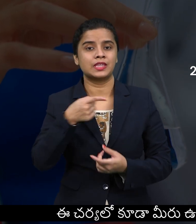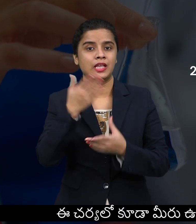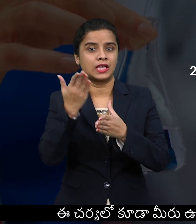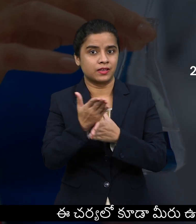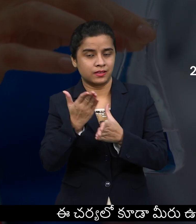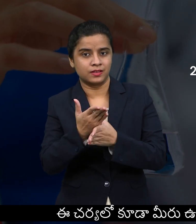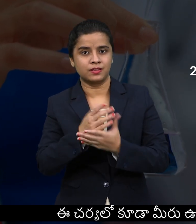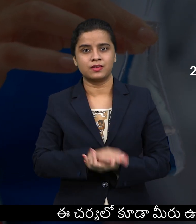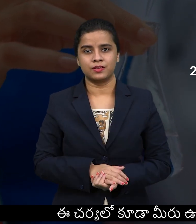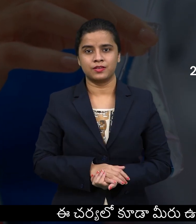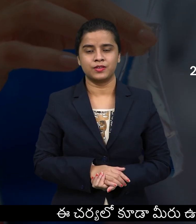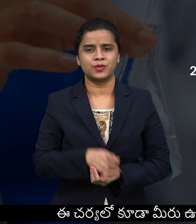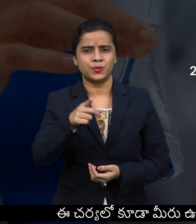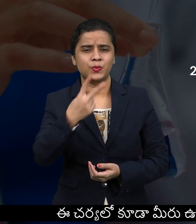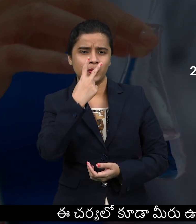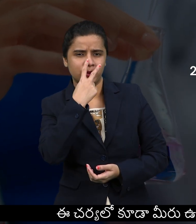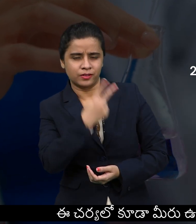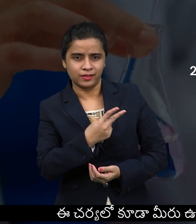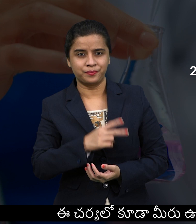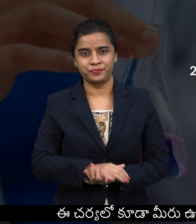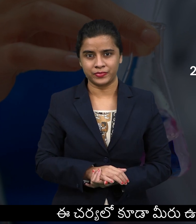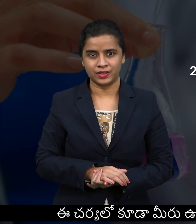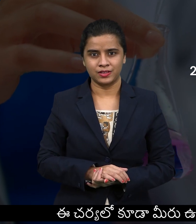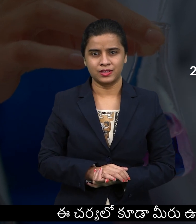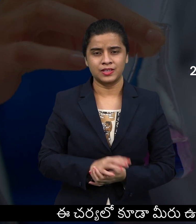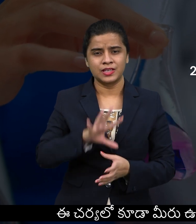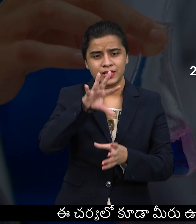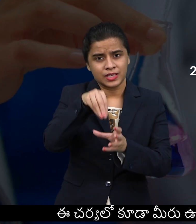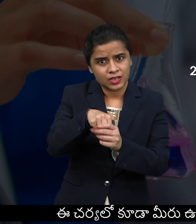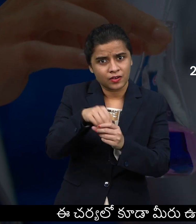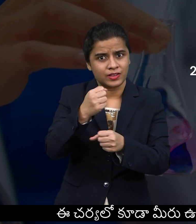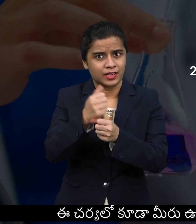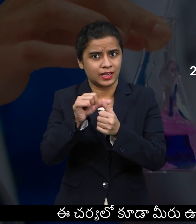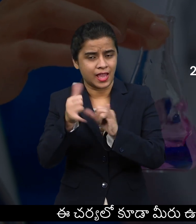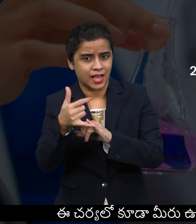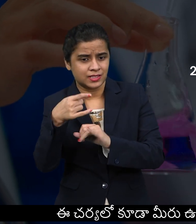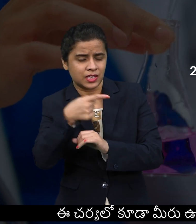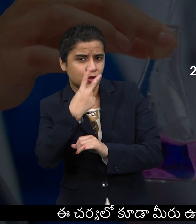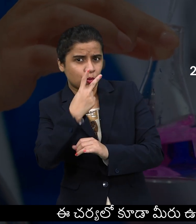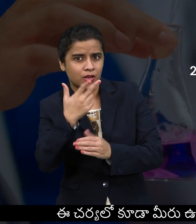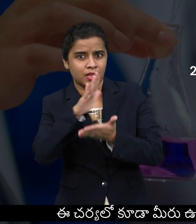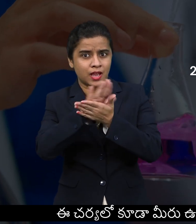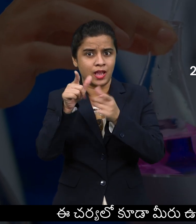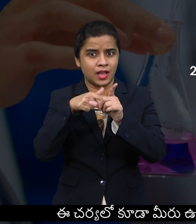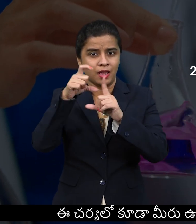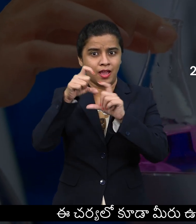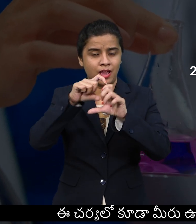ఈ చర్యలో కూడా మీరు ఉద్భవించిన వాయువు హైడ్రోజన్ H2